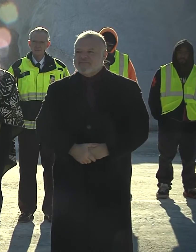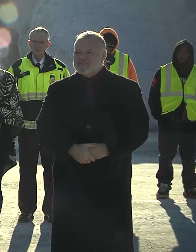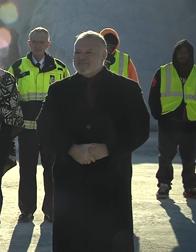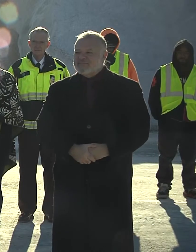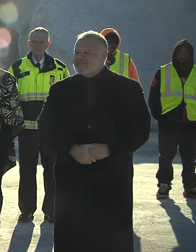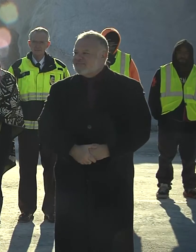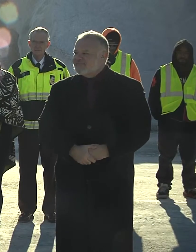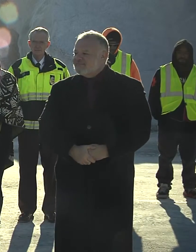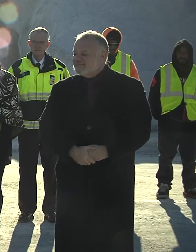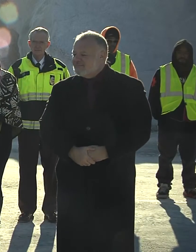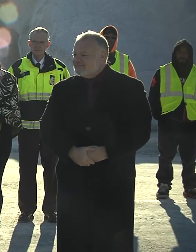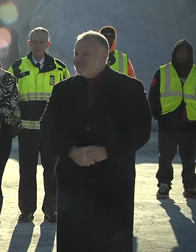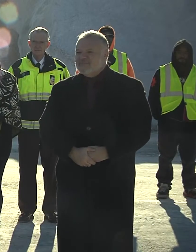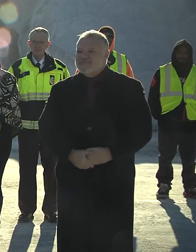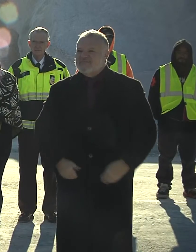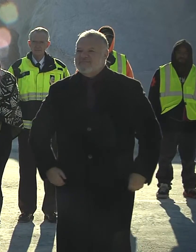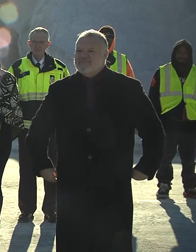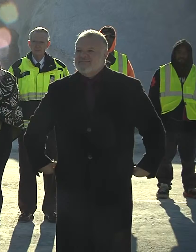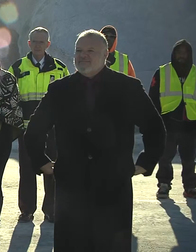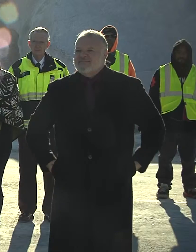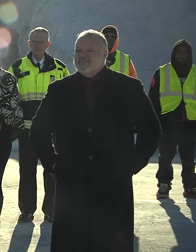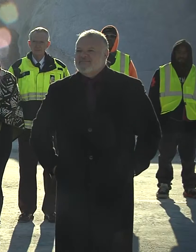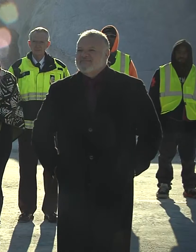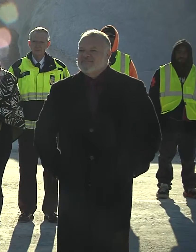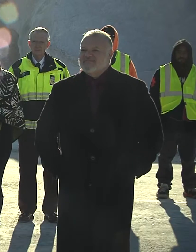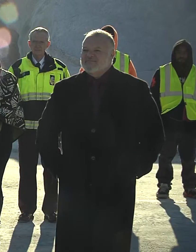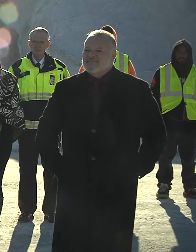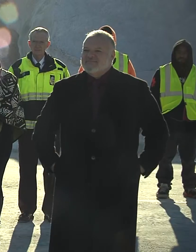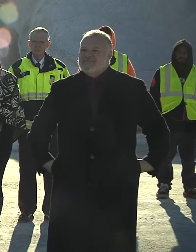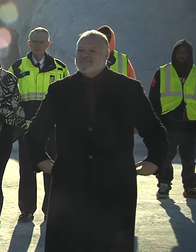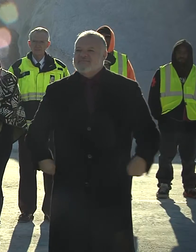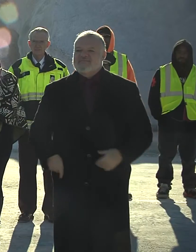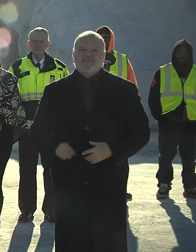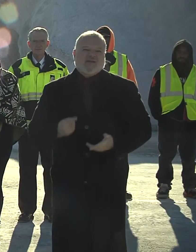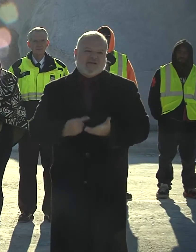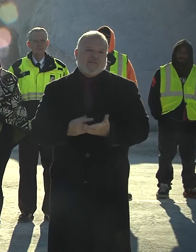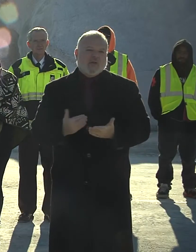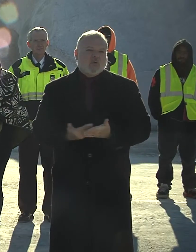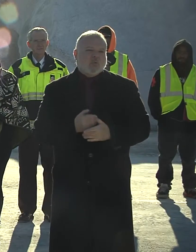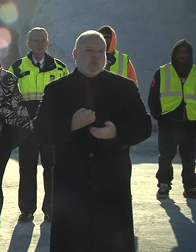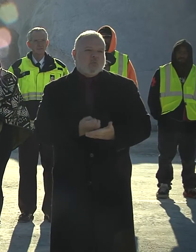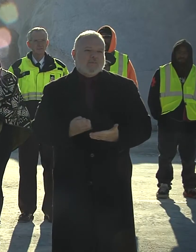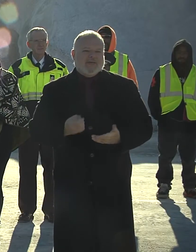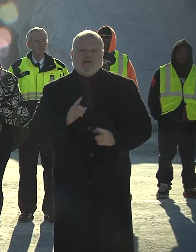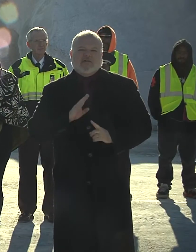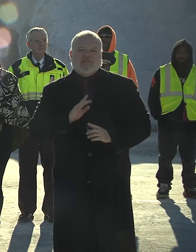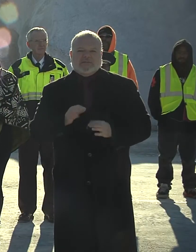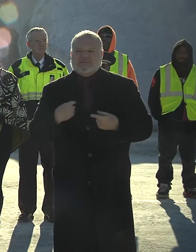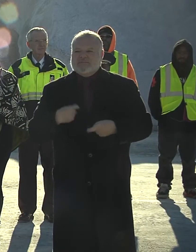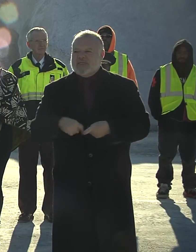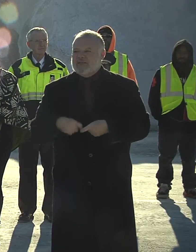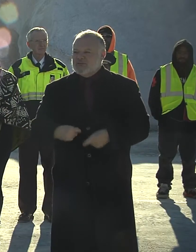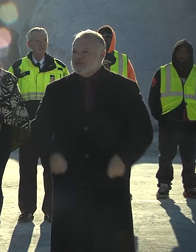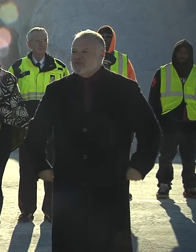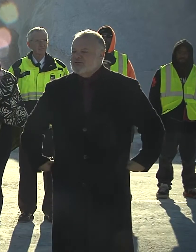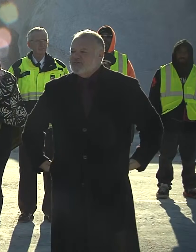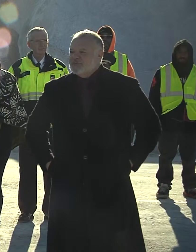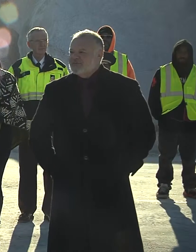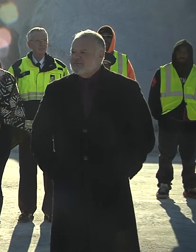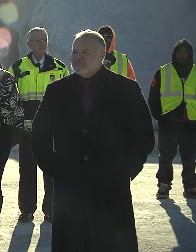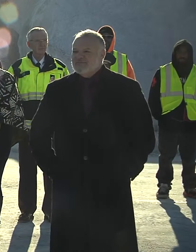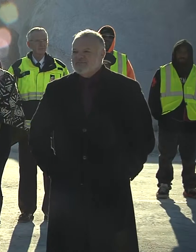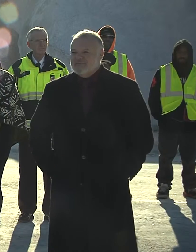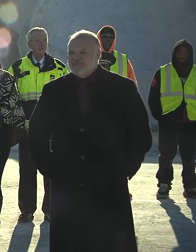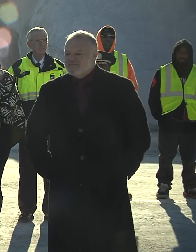equipo, 170 unidades para remover la nieve. En el caso de tener una tormenta